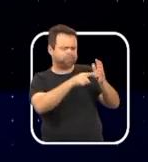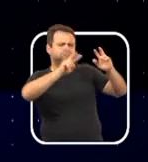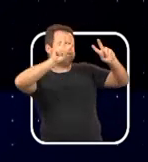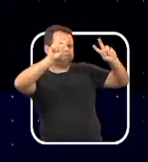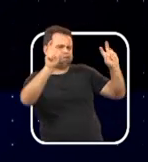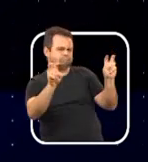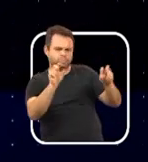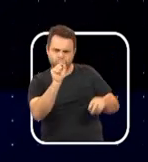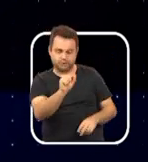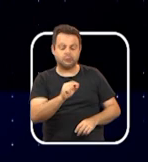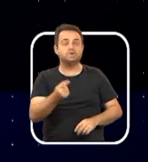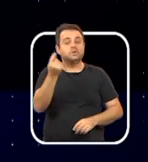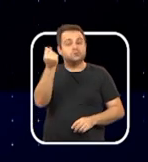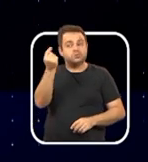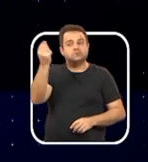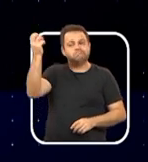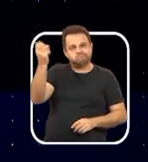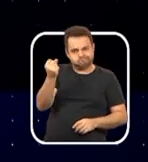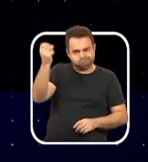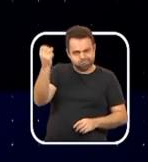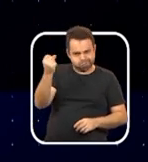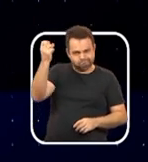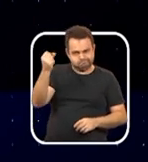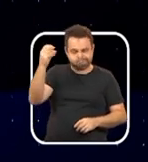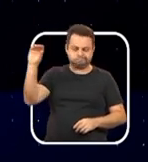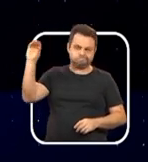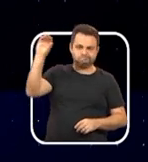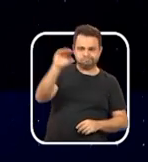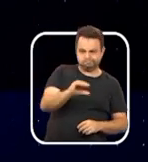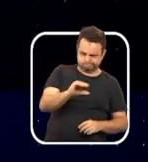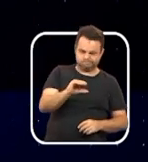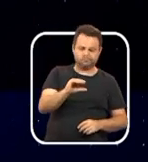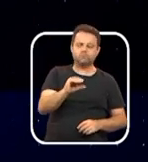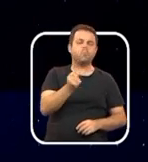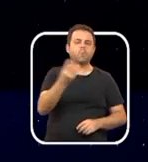abre crédito no orçamento de